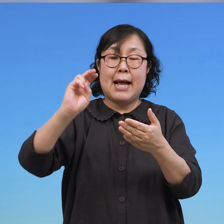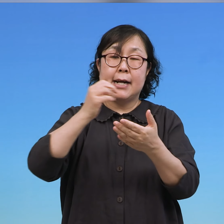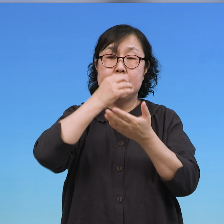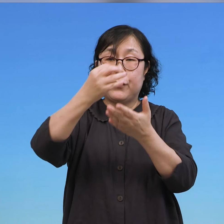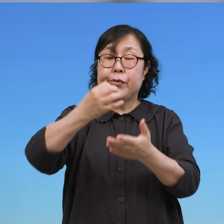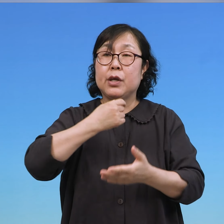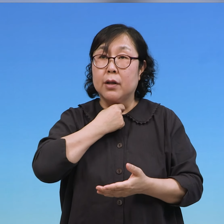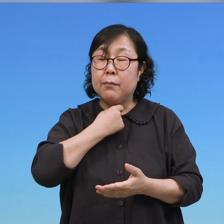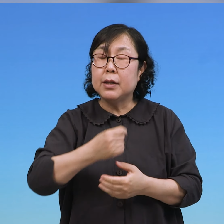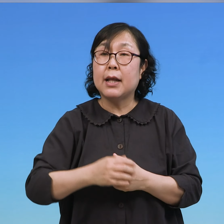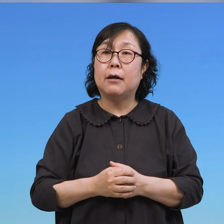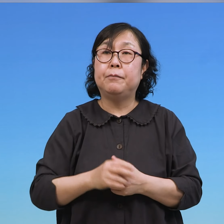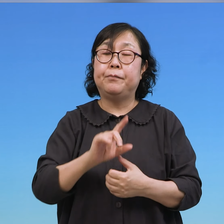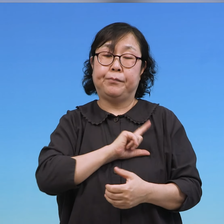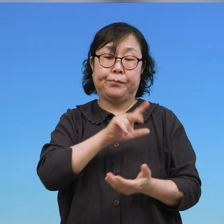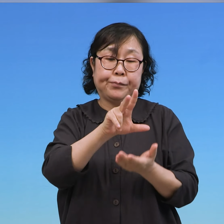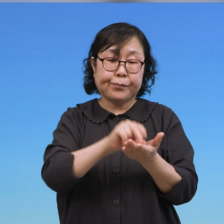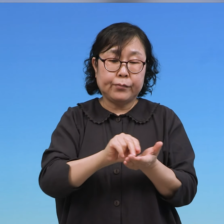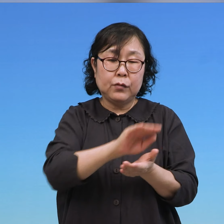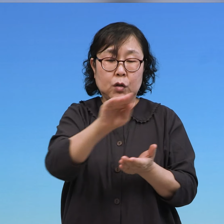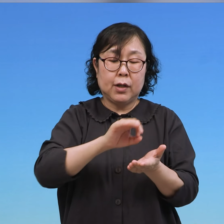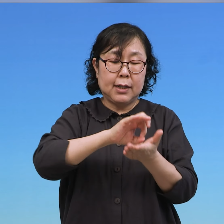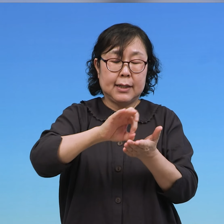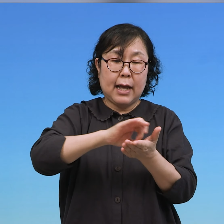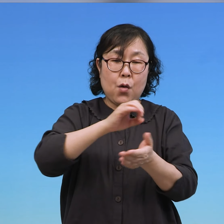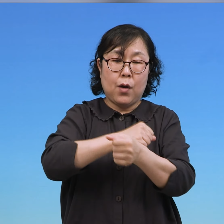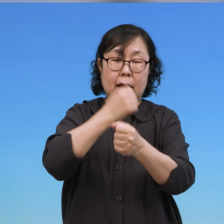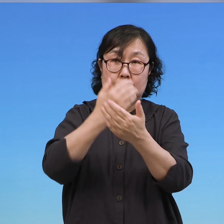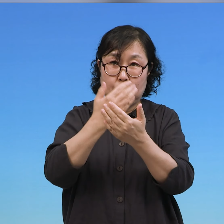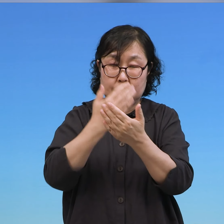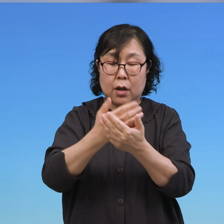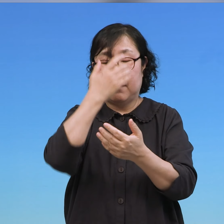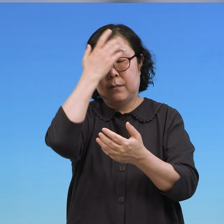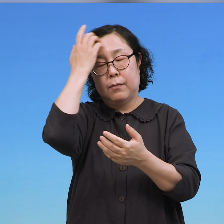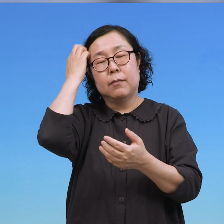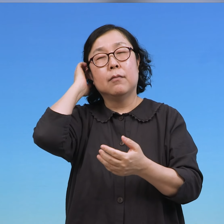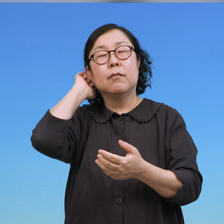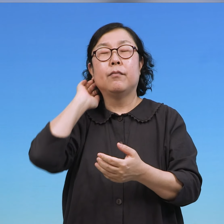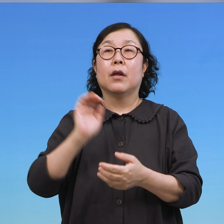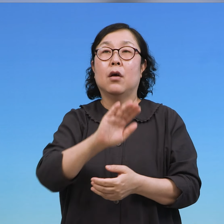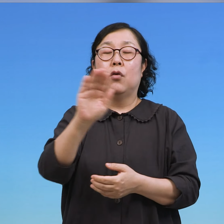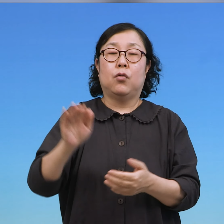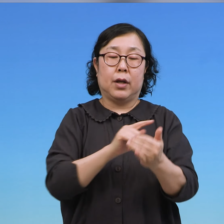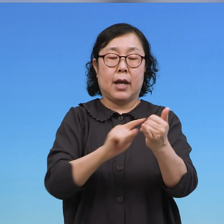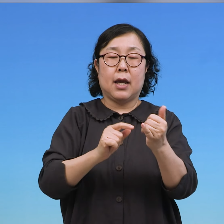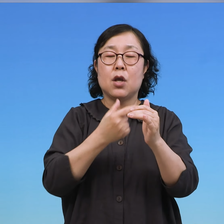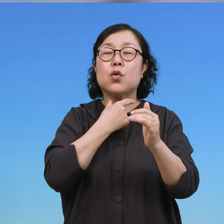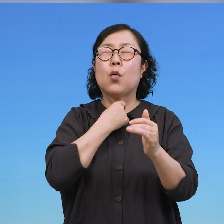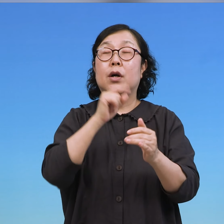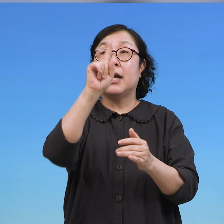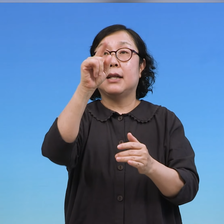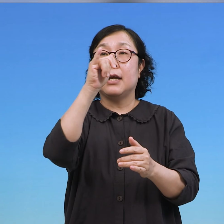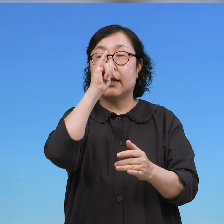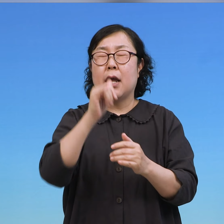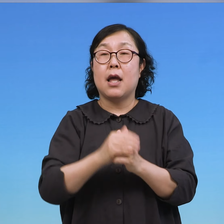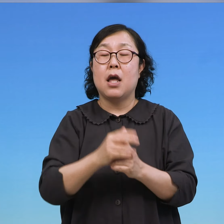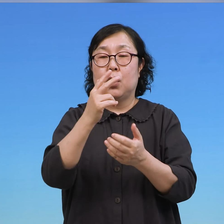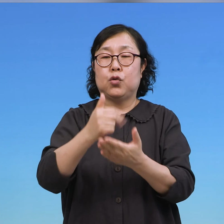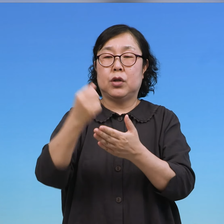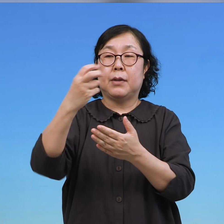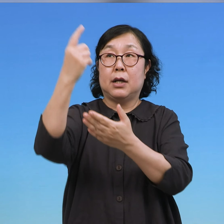결론을 맺기 원하는데요, 제목이 우릴 사용하소서. 다 아시는 찬양입니다. 우리에겐 소원이 하나